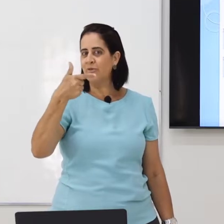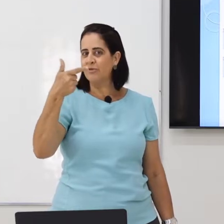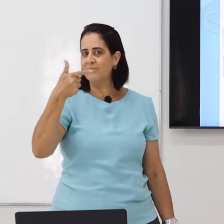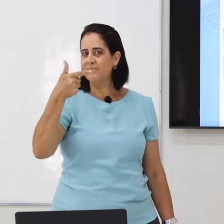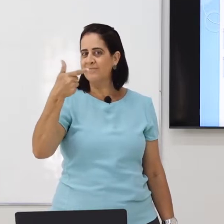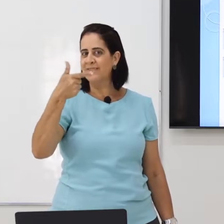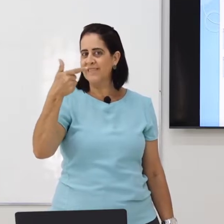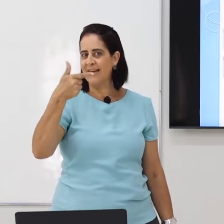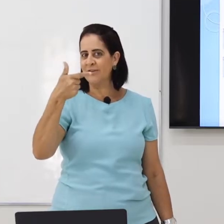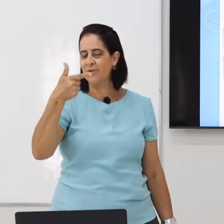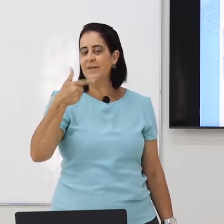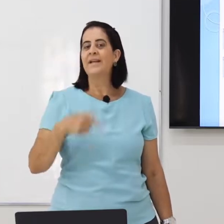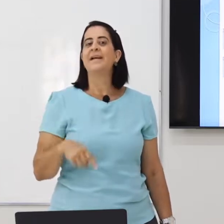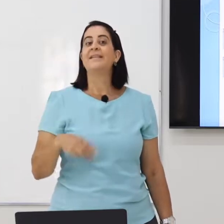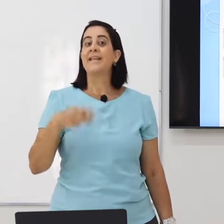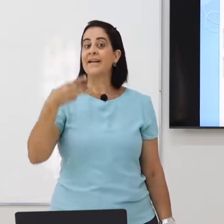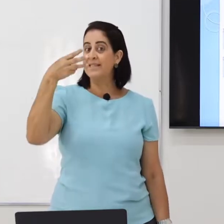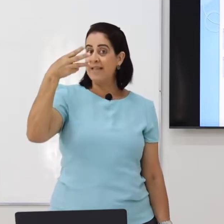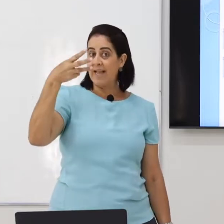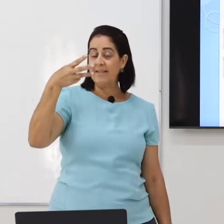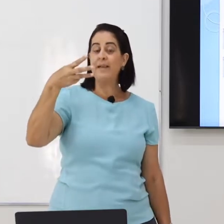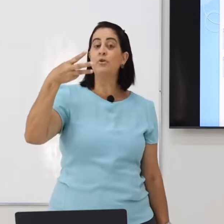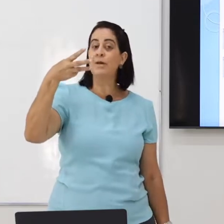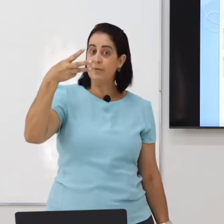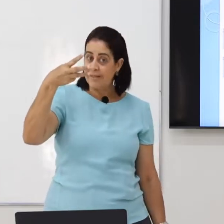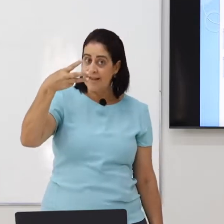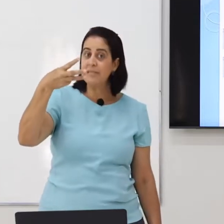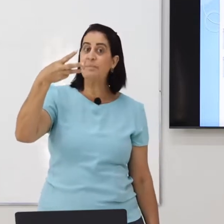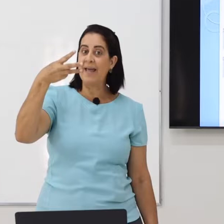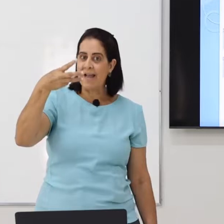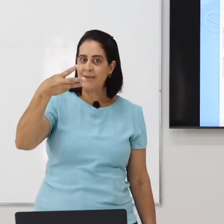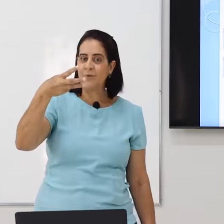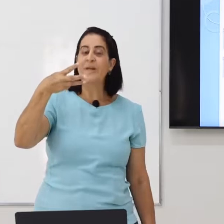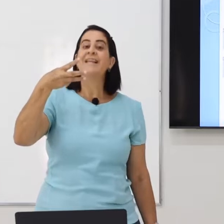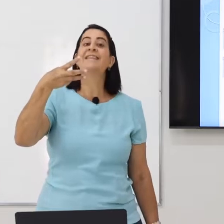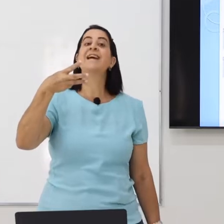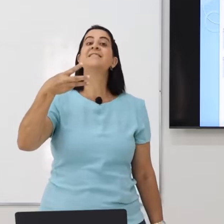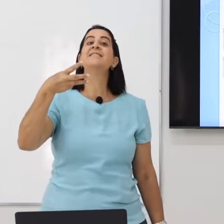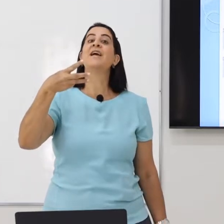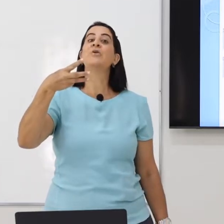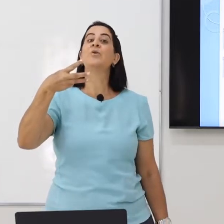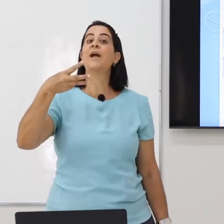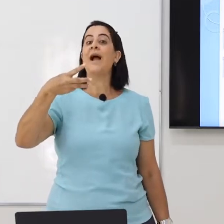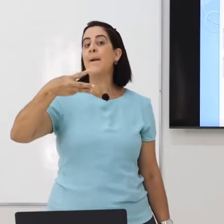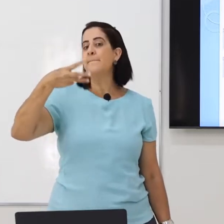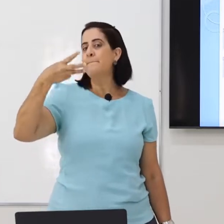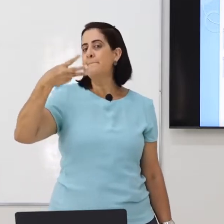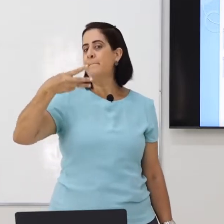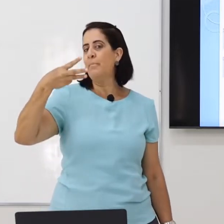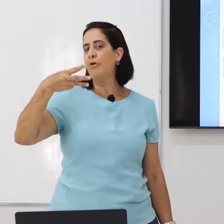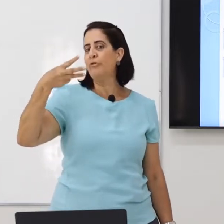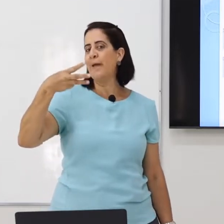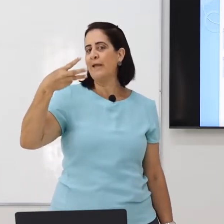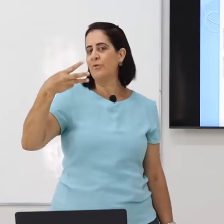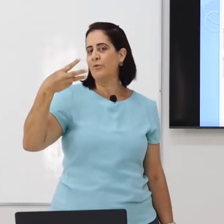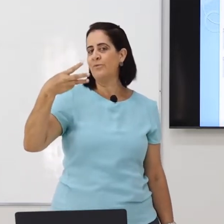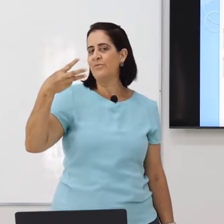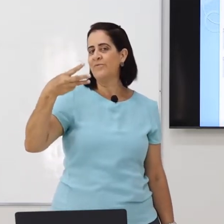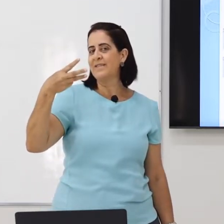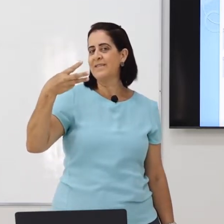Movimento. Certo? Número 3, parado. Terceiro lugar, movimento.